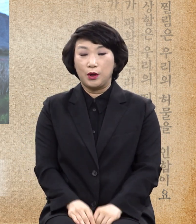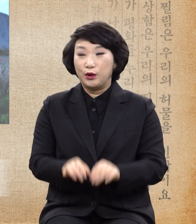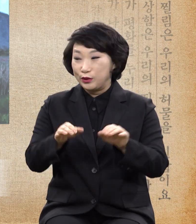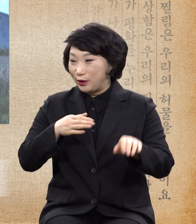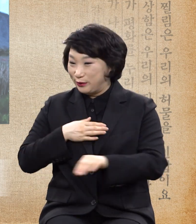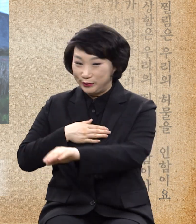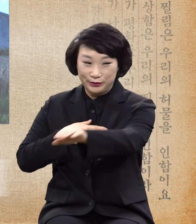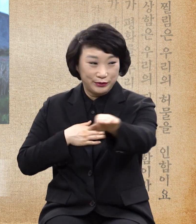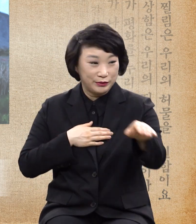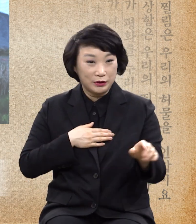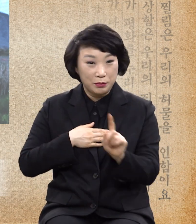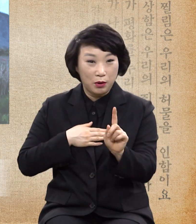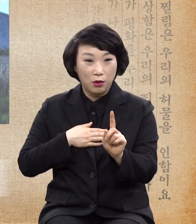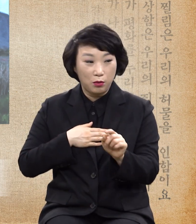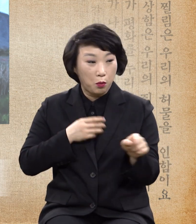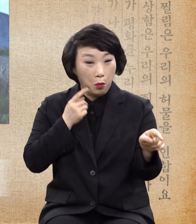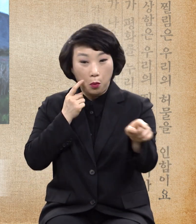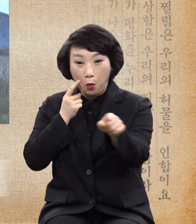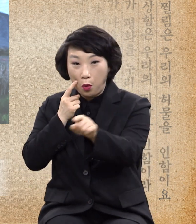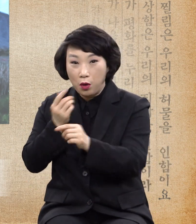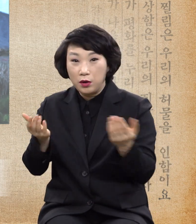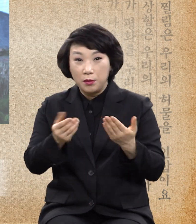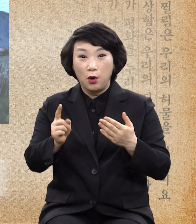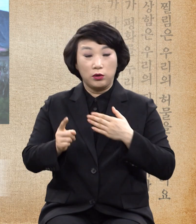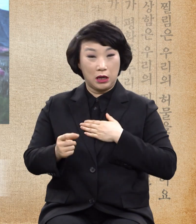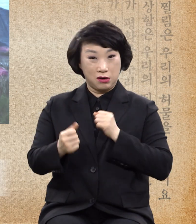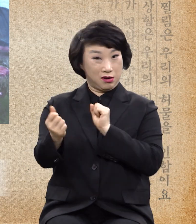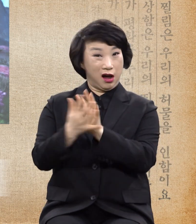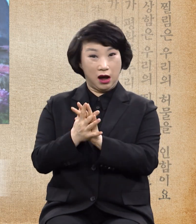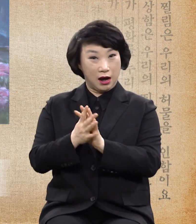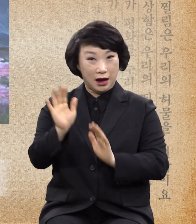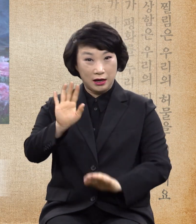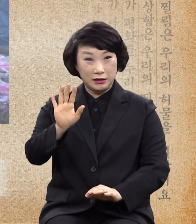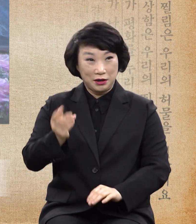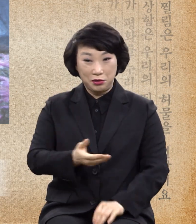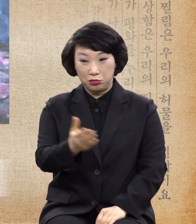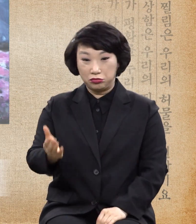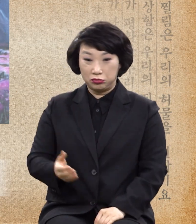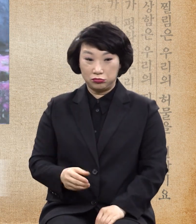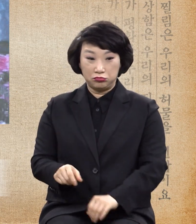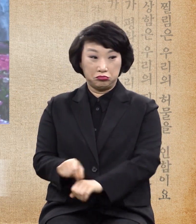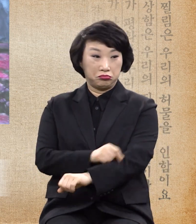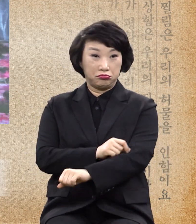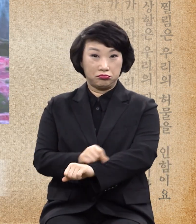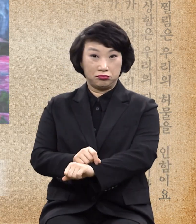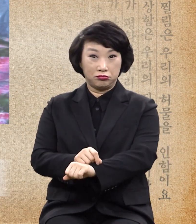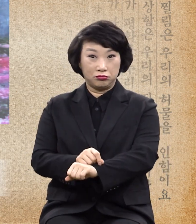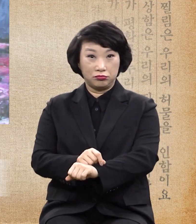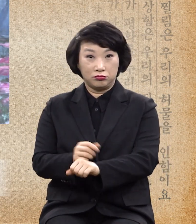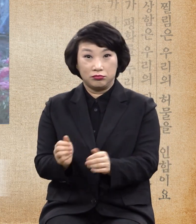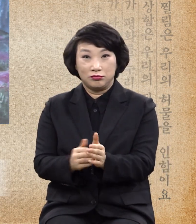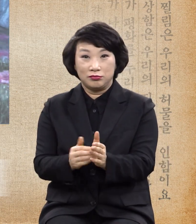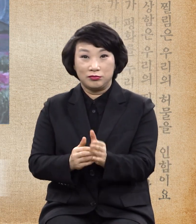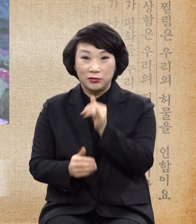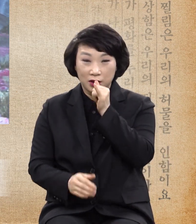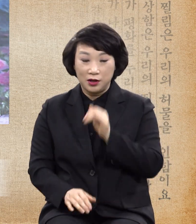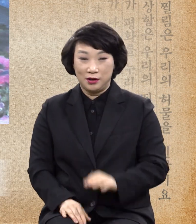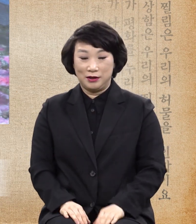남의 일이기 때문에 별로 뭐 그런가 보다 그래요 또 다급한